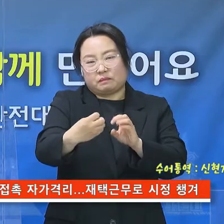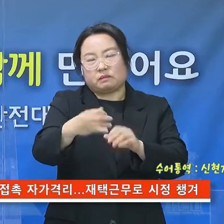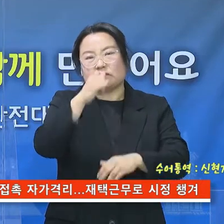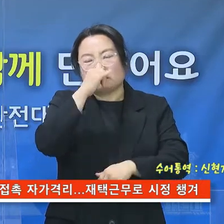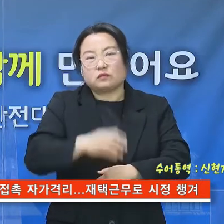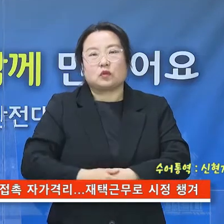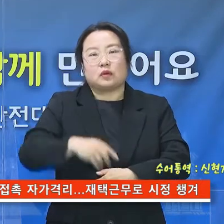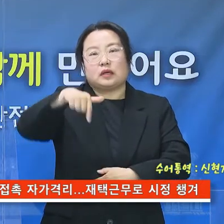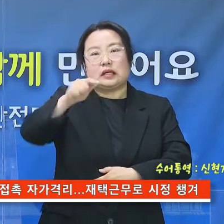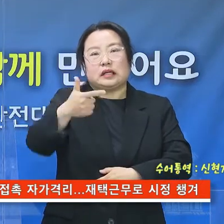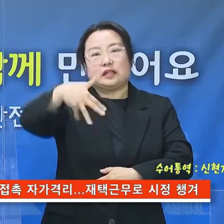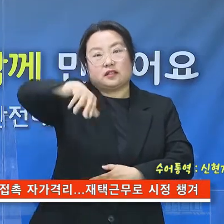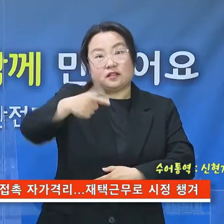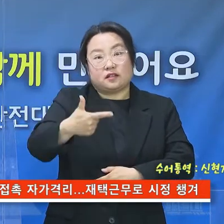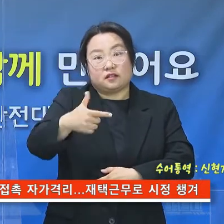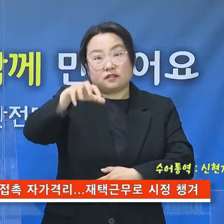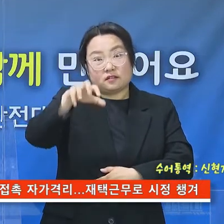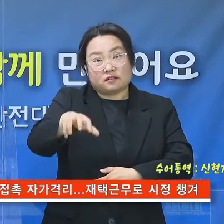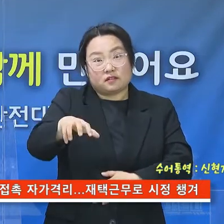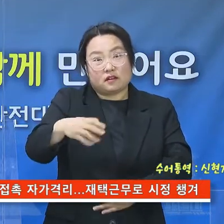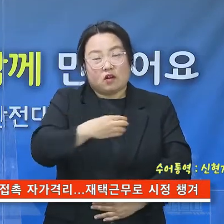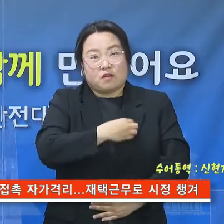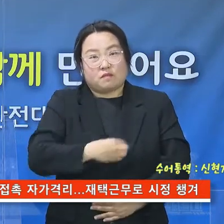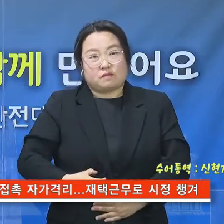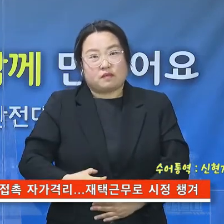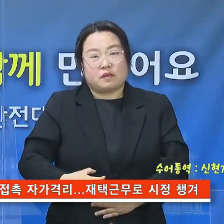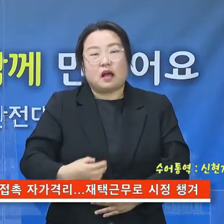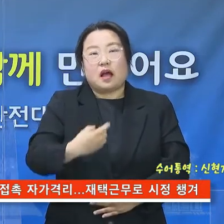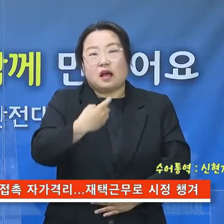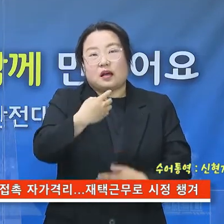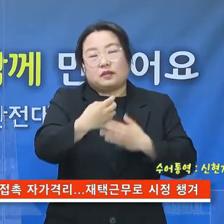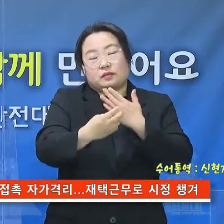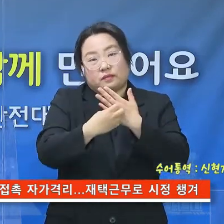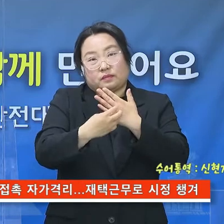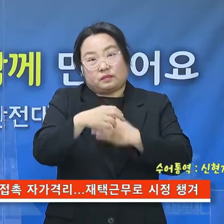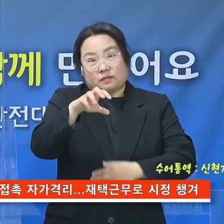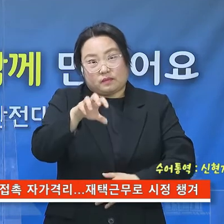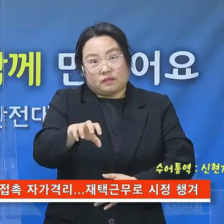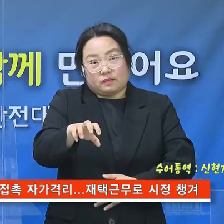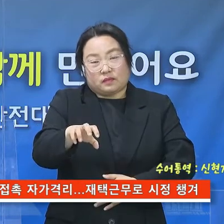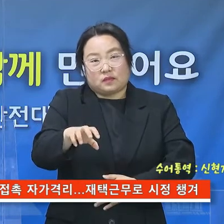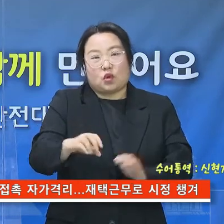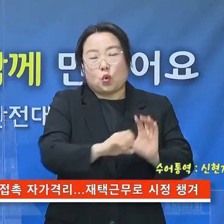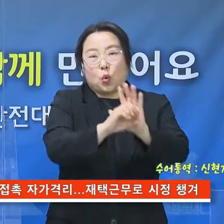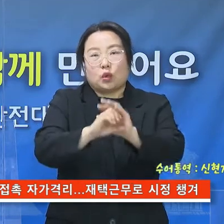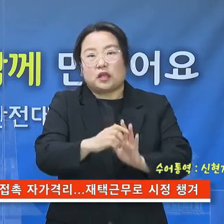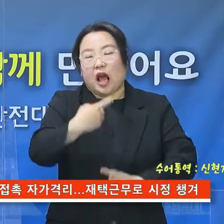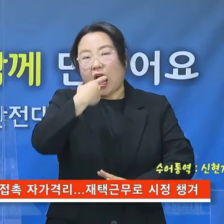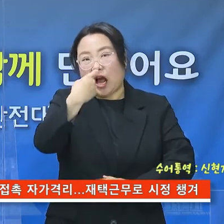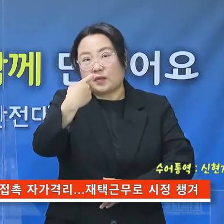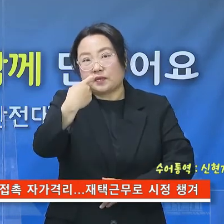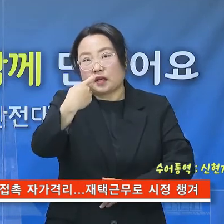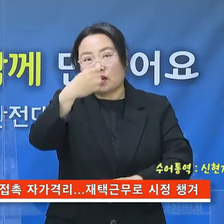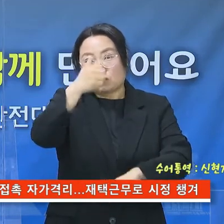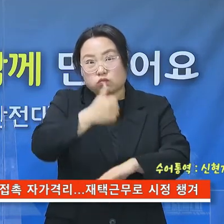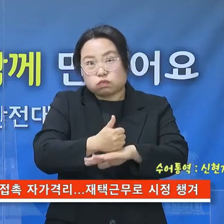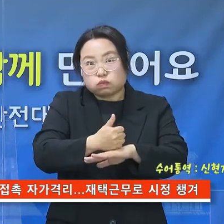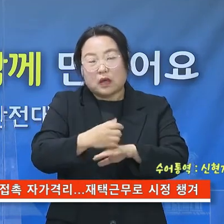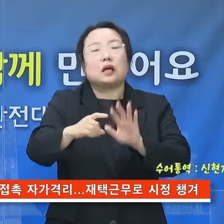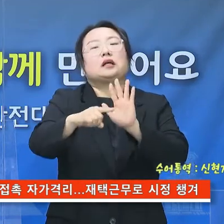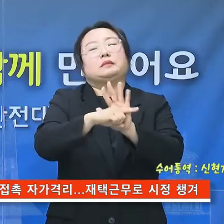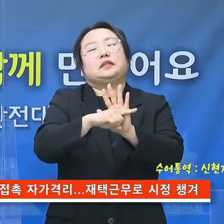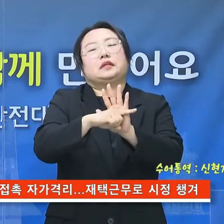현장점검 호 현지의 설치된 임시 선별 진료소에서 고른 알고 검사를 받아 엄 성 판정을